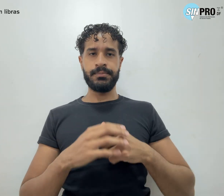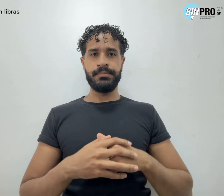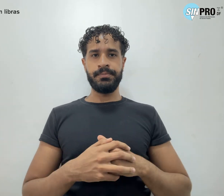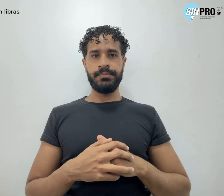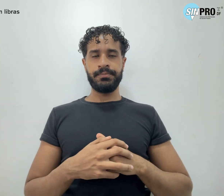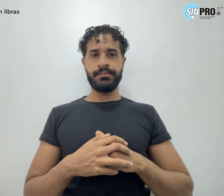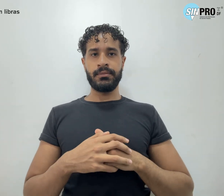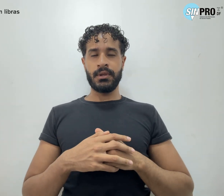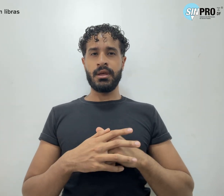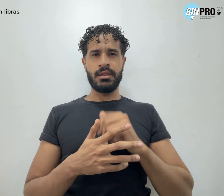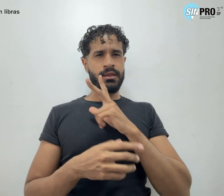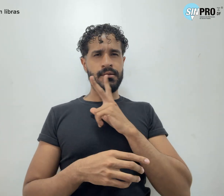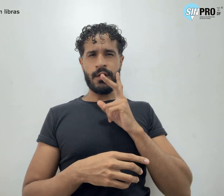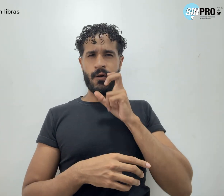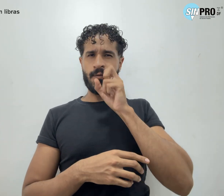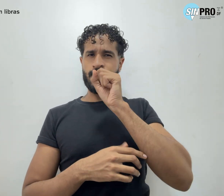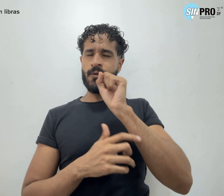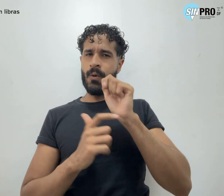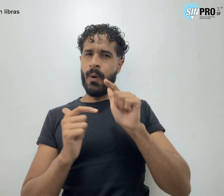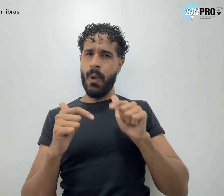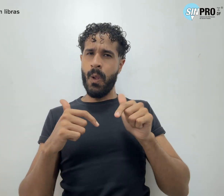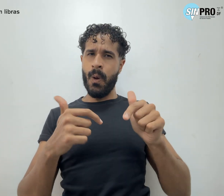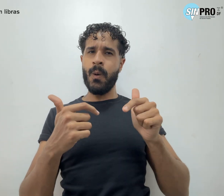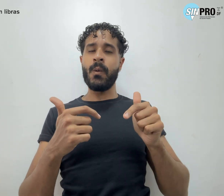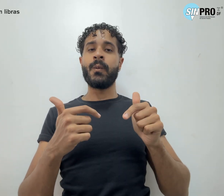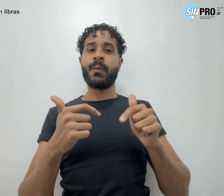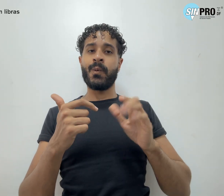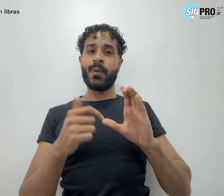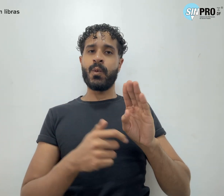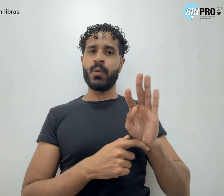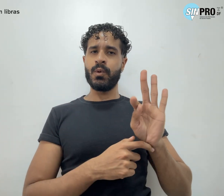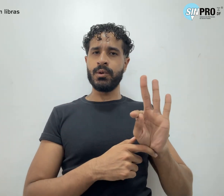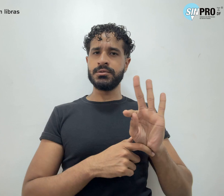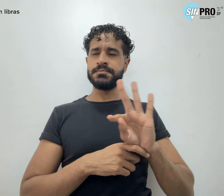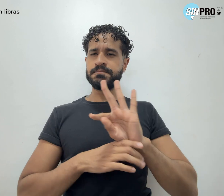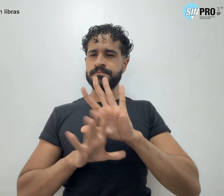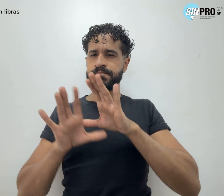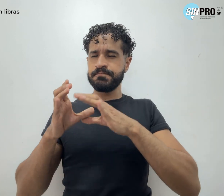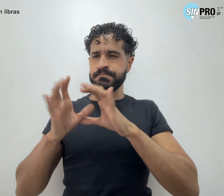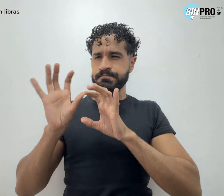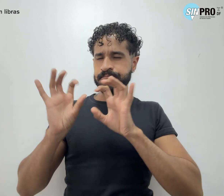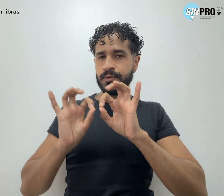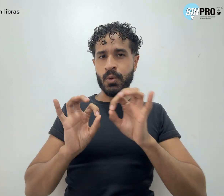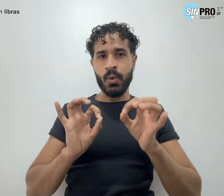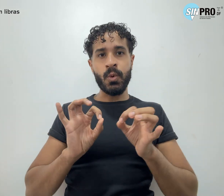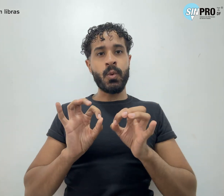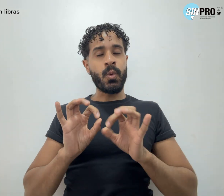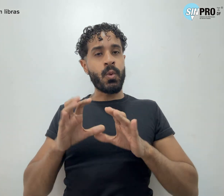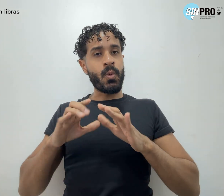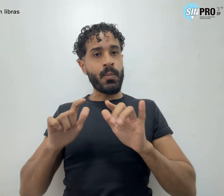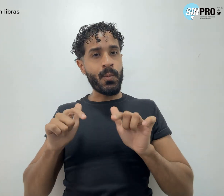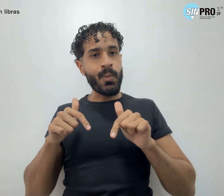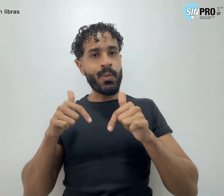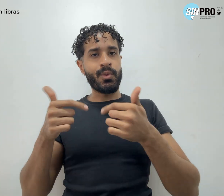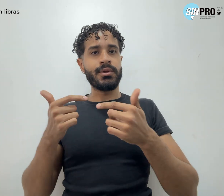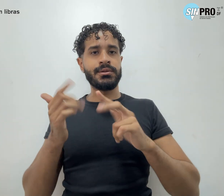força mobilizadora, a Central reorganizou o movimento sindical brasileiro e